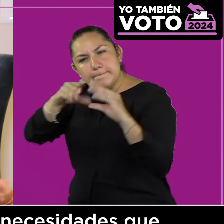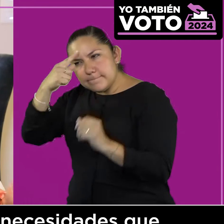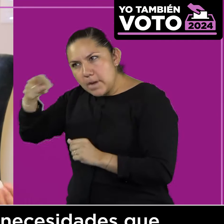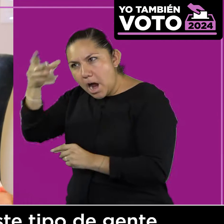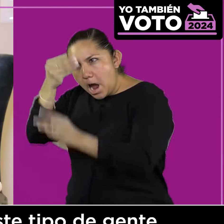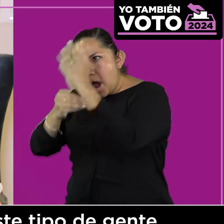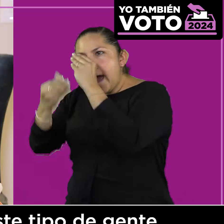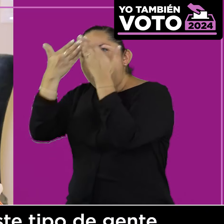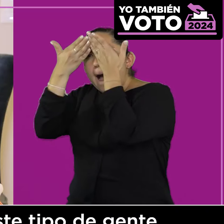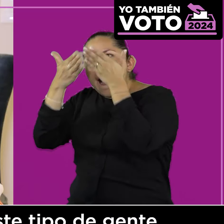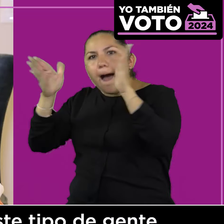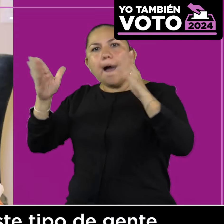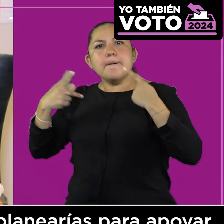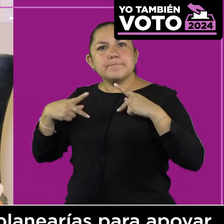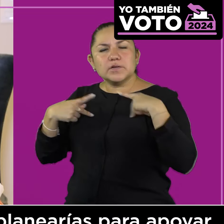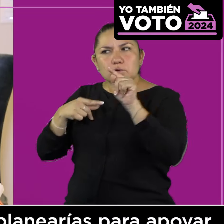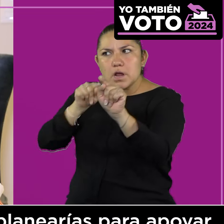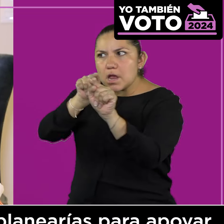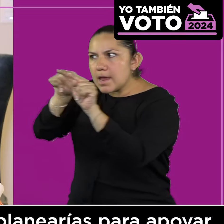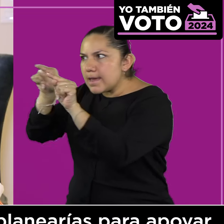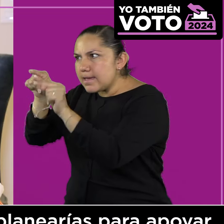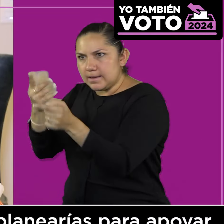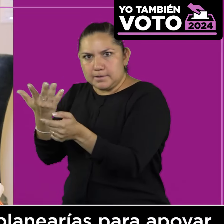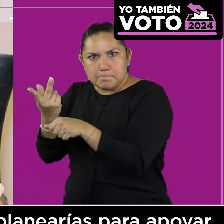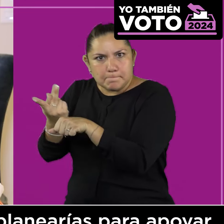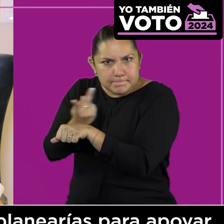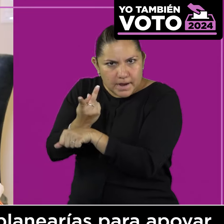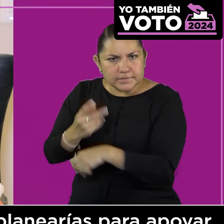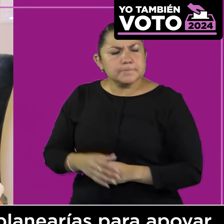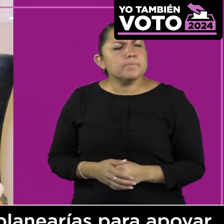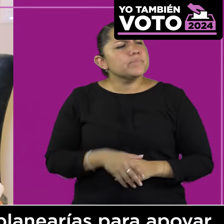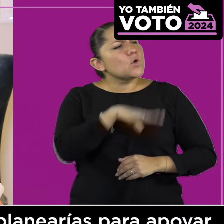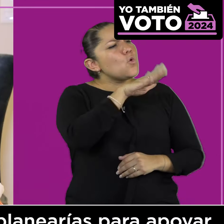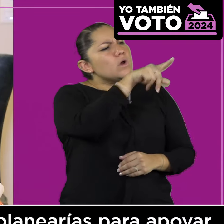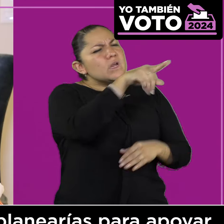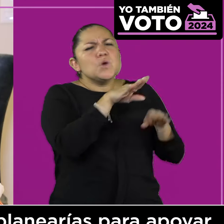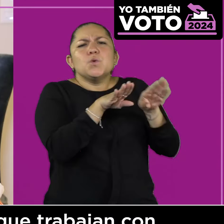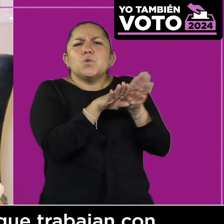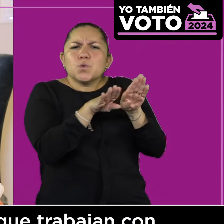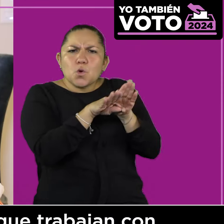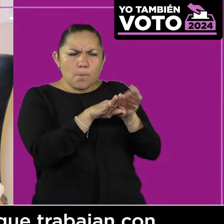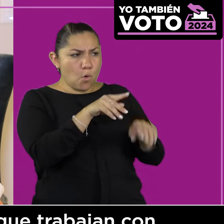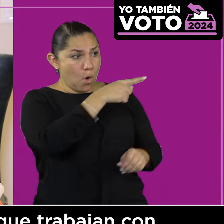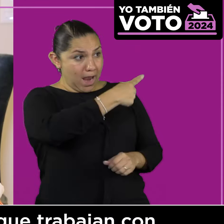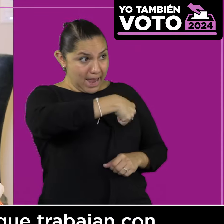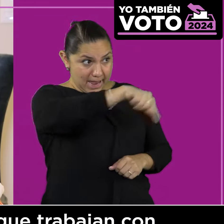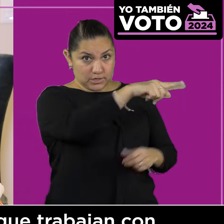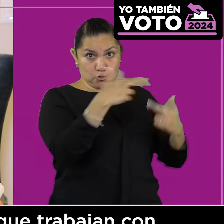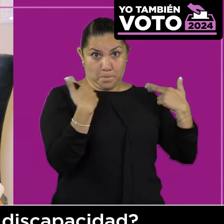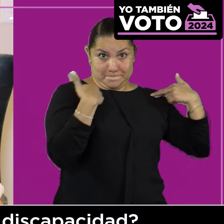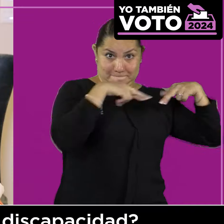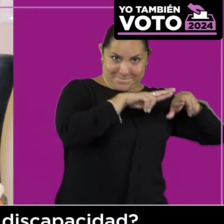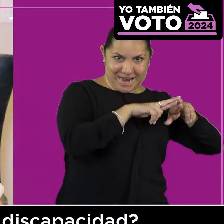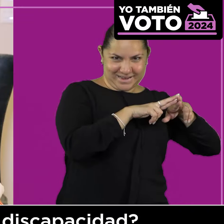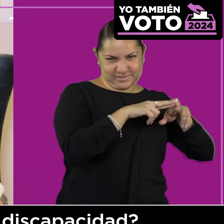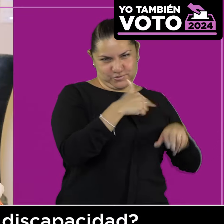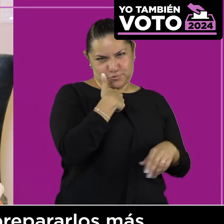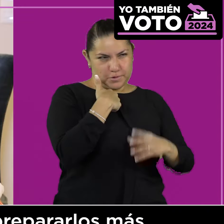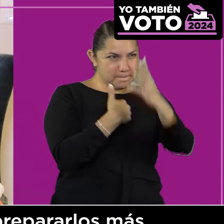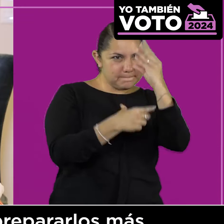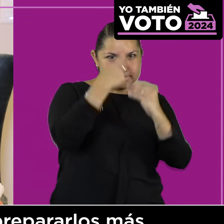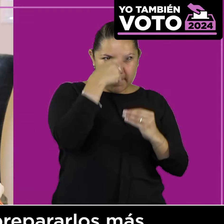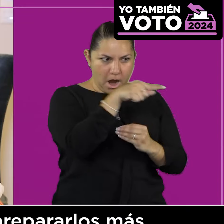de las necesidades que está pasando este tipo de gente okay Y qué estrategias planearía Para apoyar a los docentes que trabajan con estudiantes con